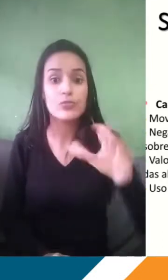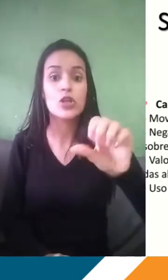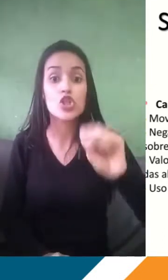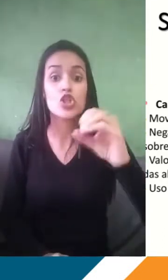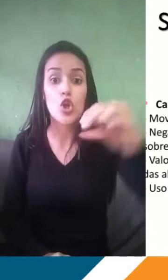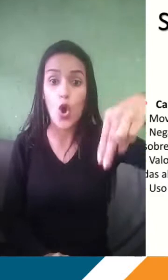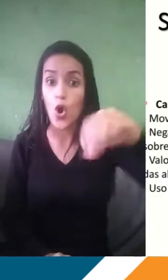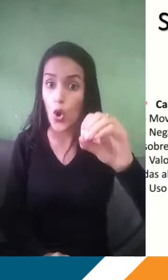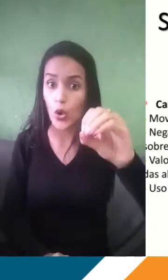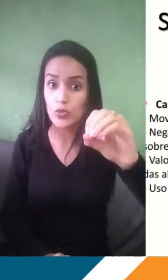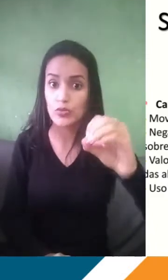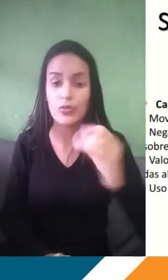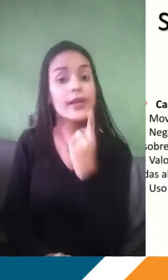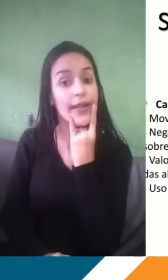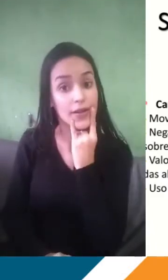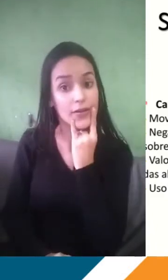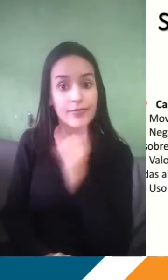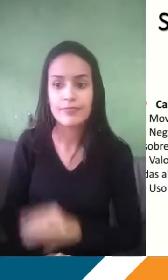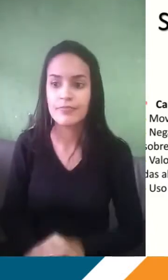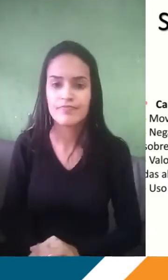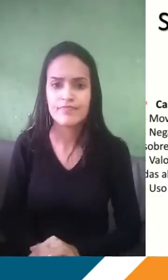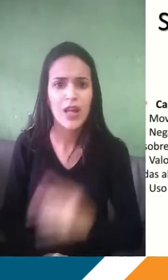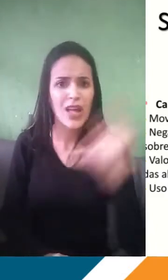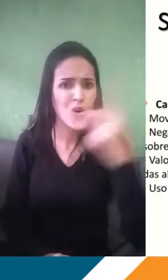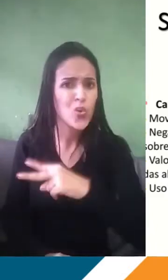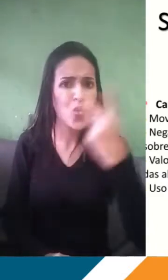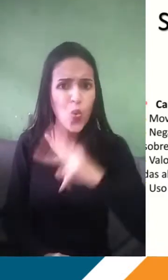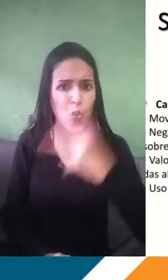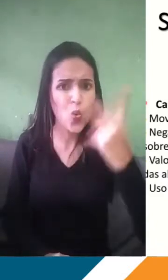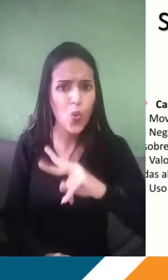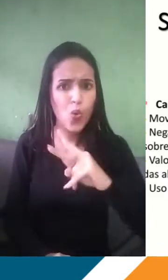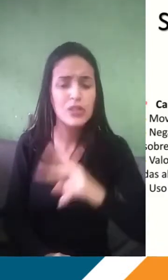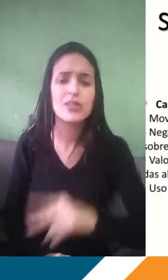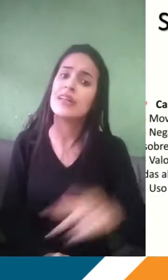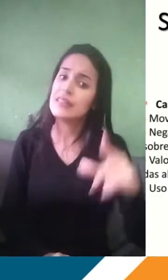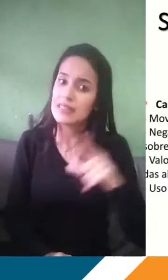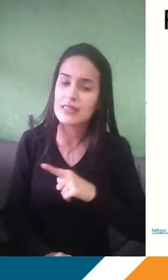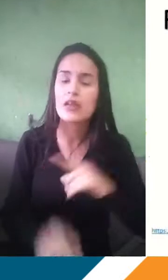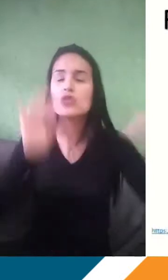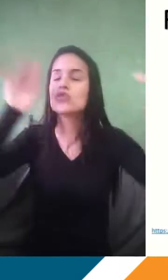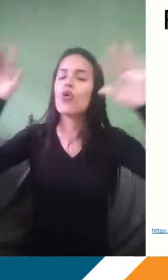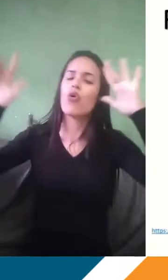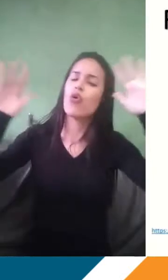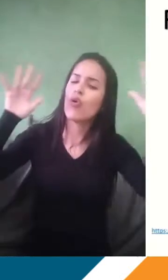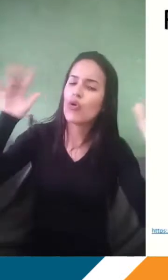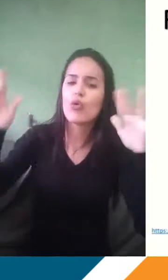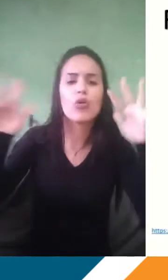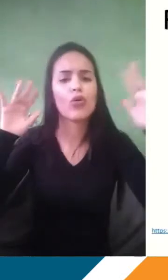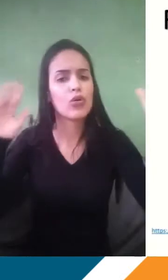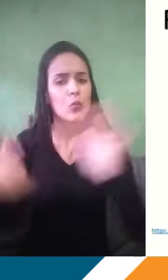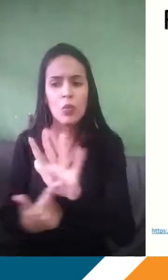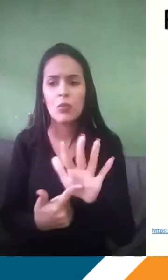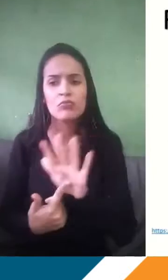de fantasia, alucinação, sonho, ou até mesmo a retratação do inconsciente. O